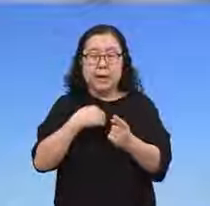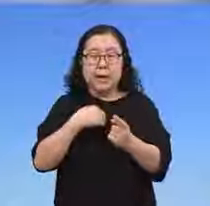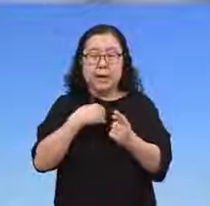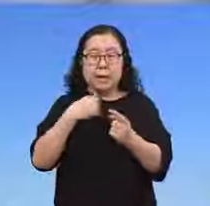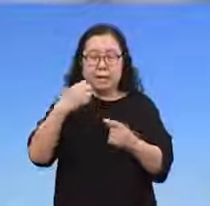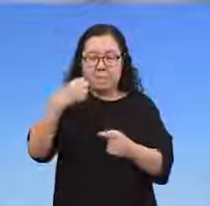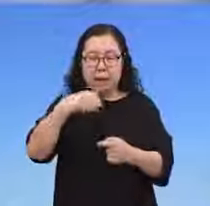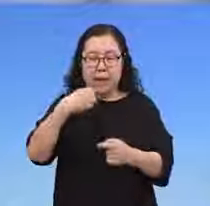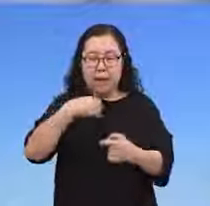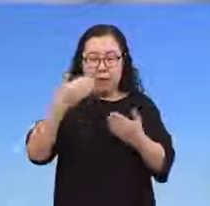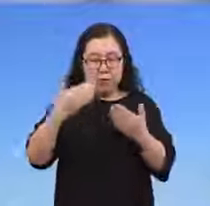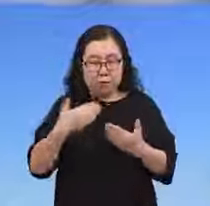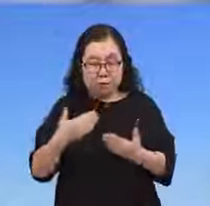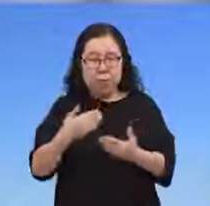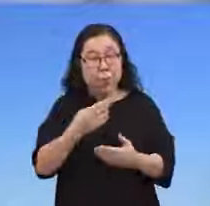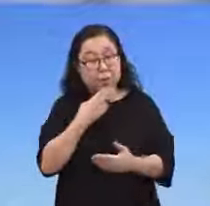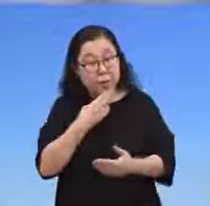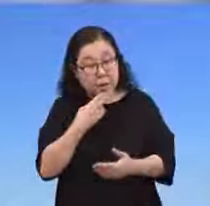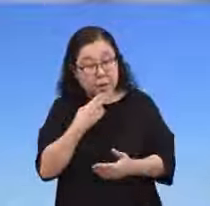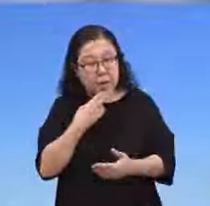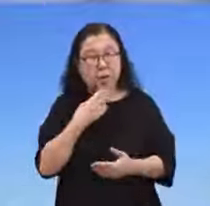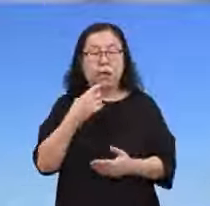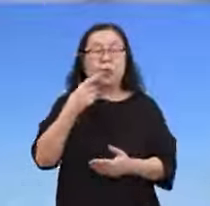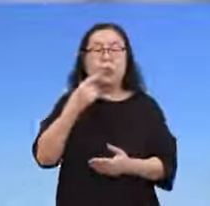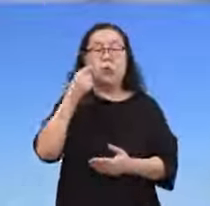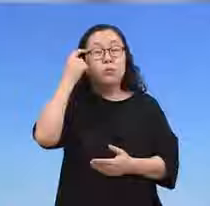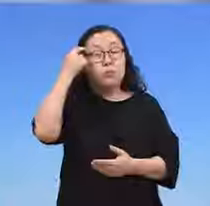없나? 왜 그래야만 됩니까?